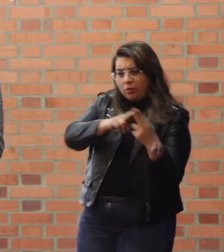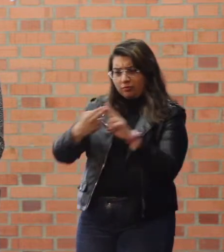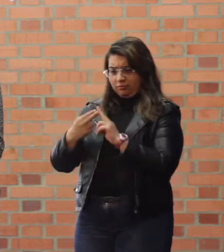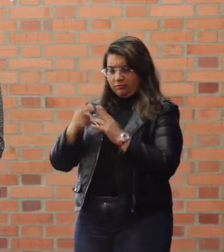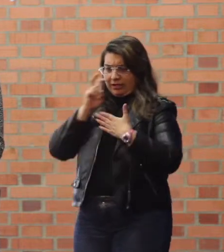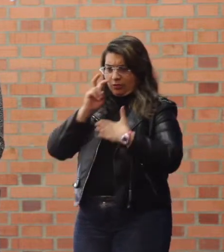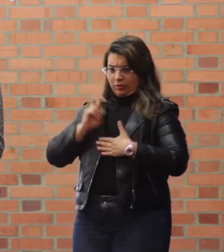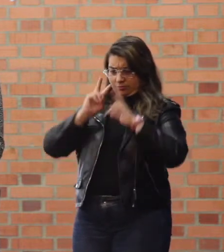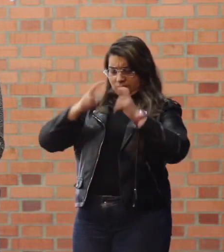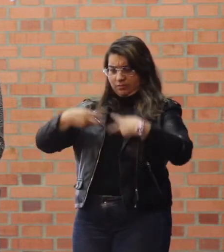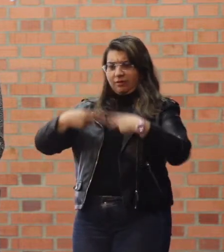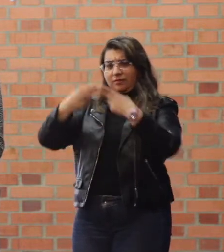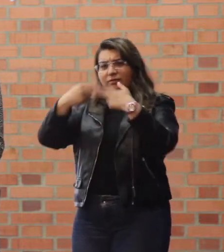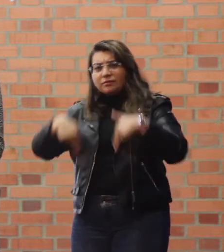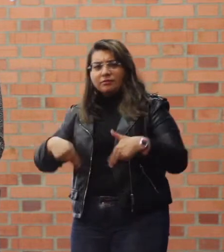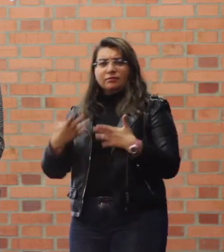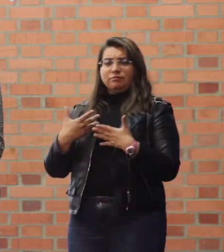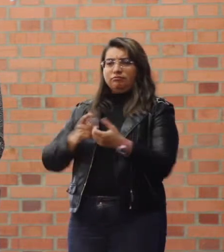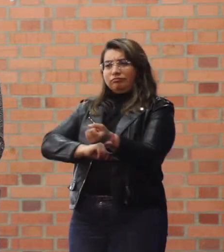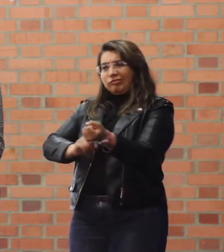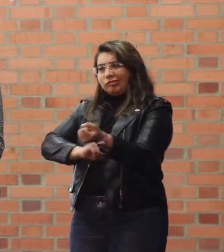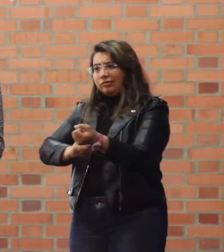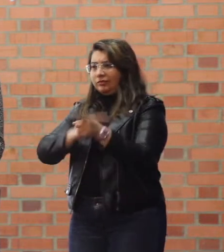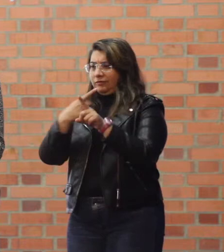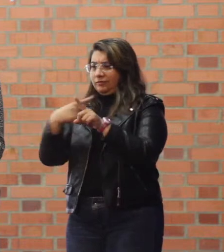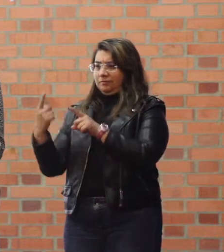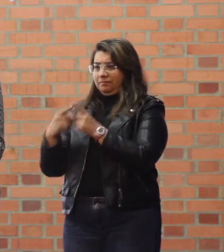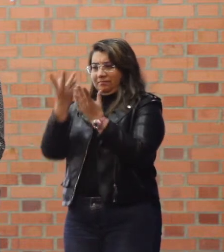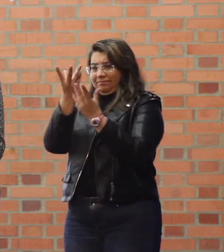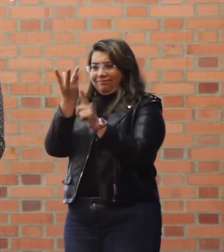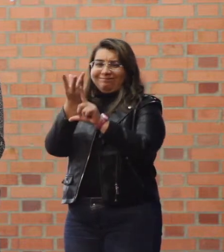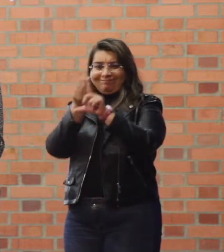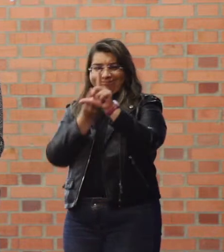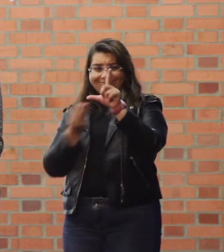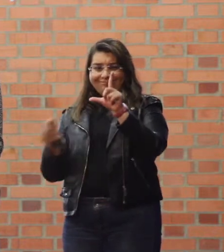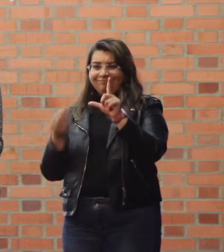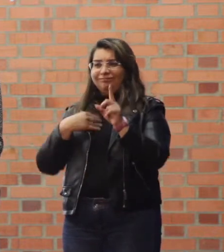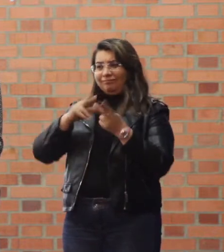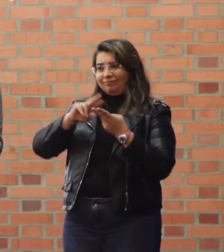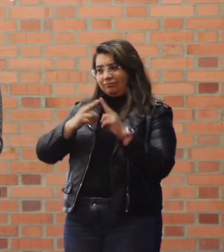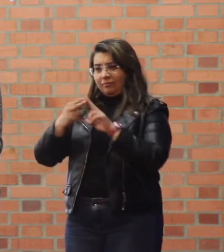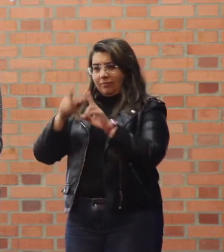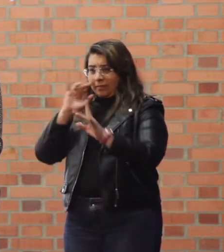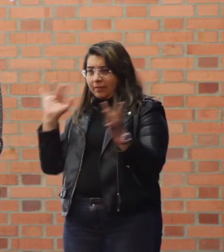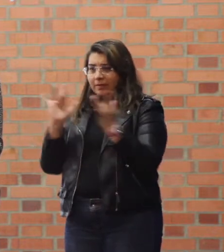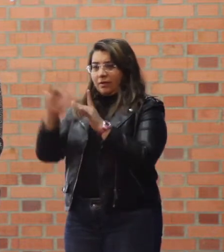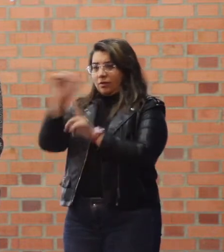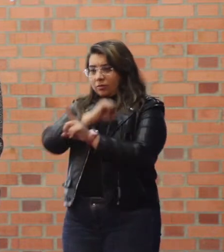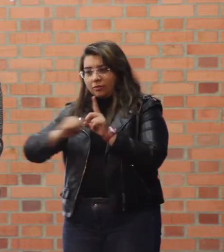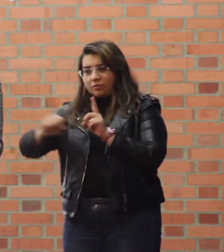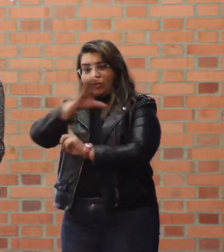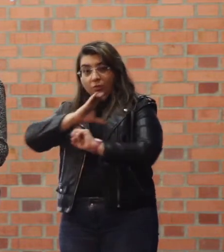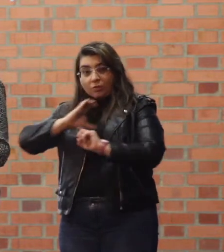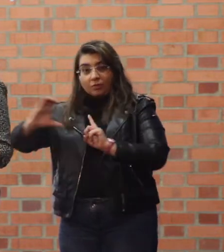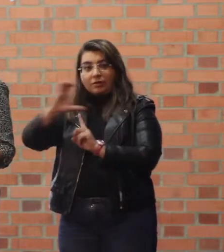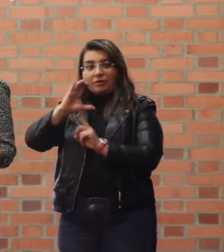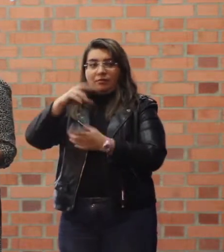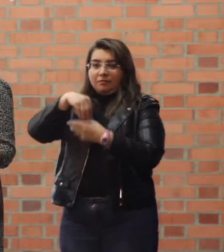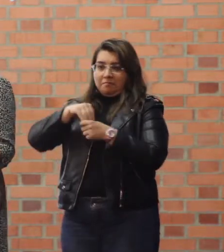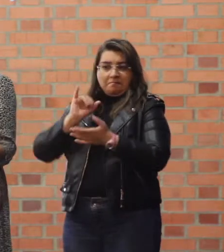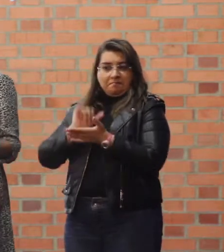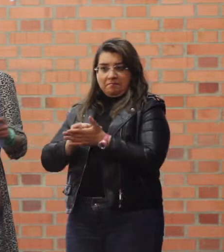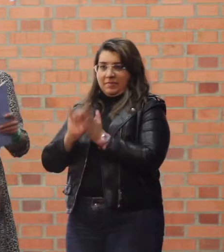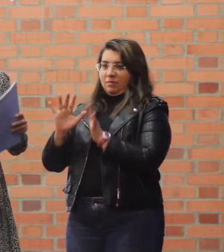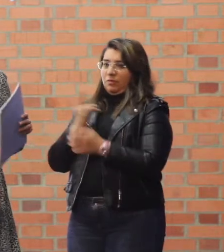sexualidad raza etnicidad y clase que operan en las dinámicas sociales y culturales en América